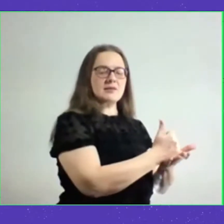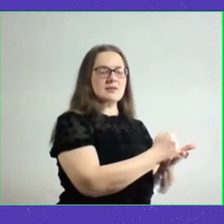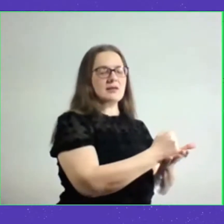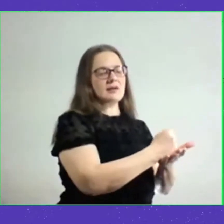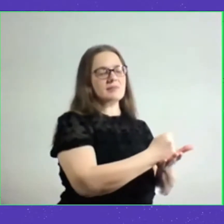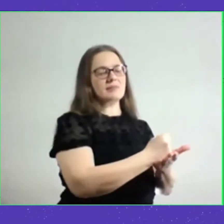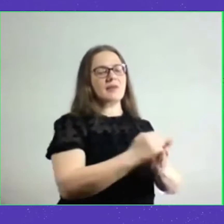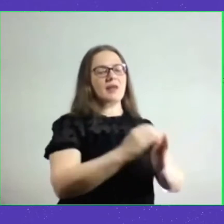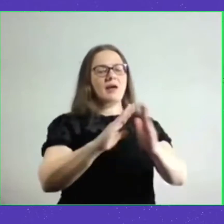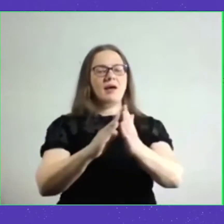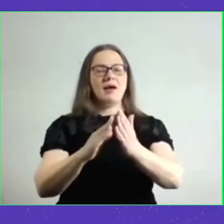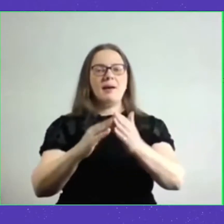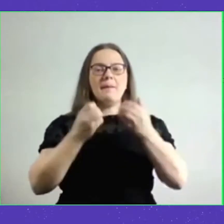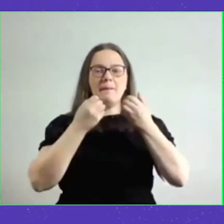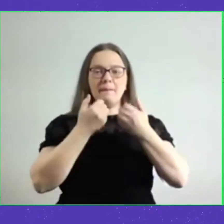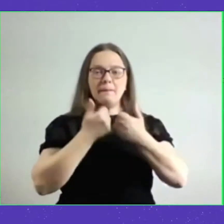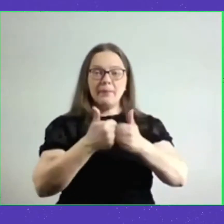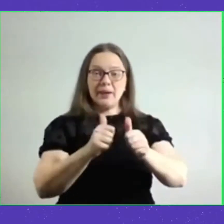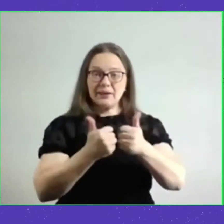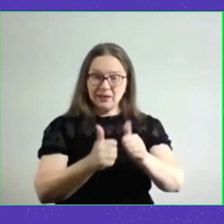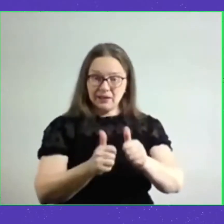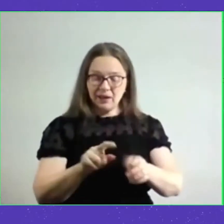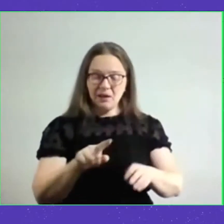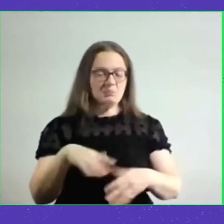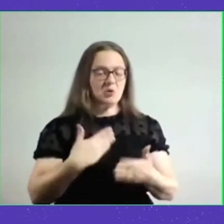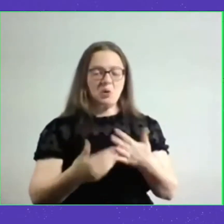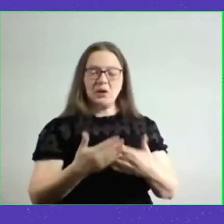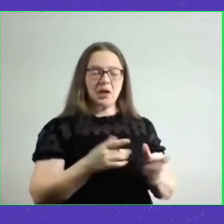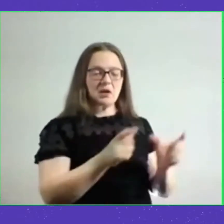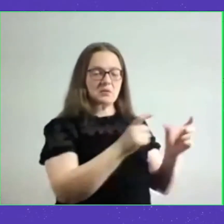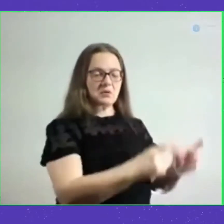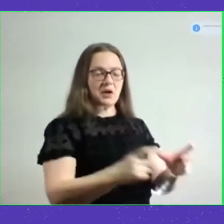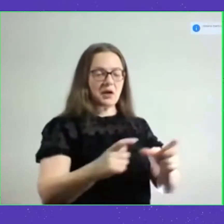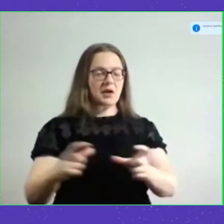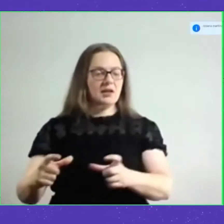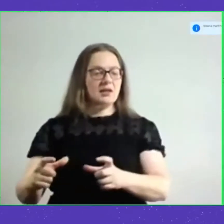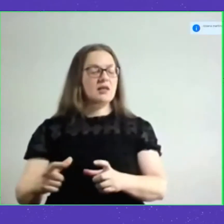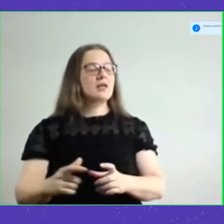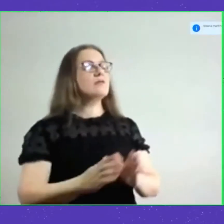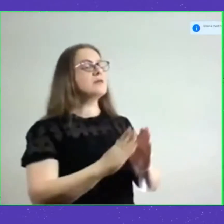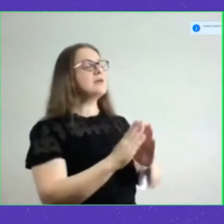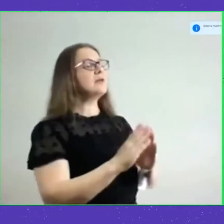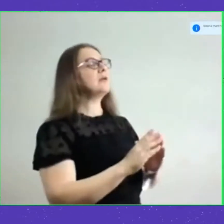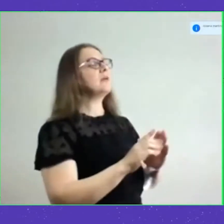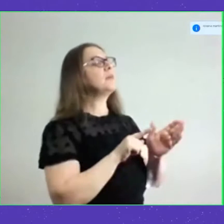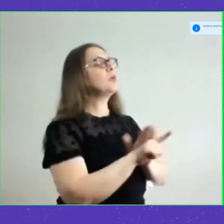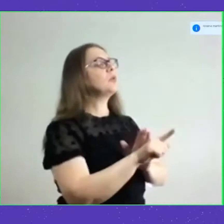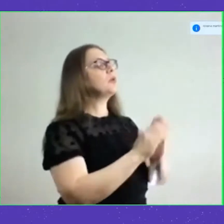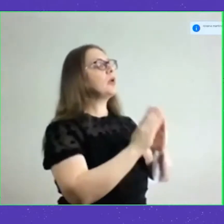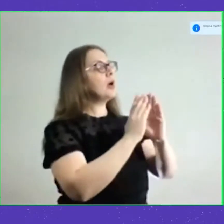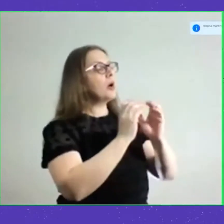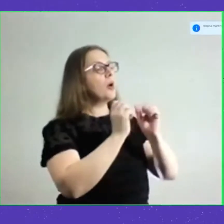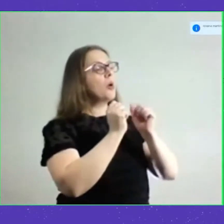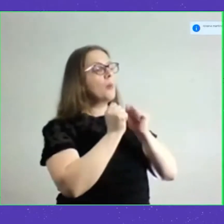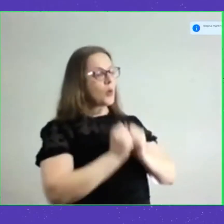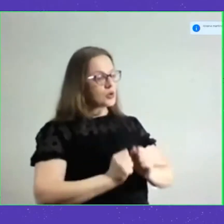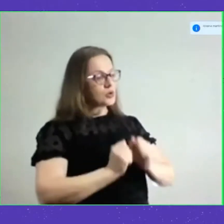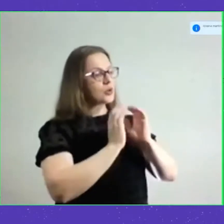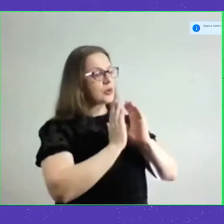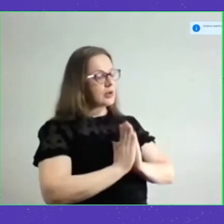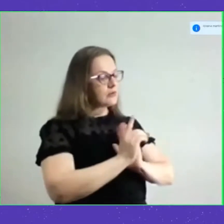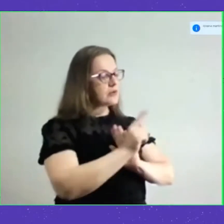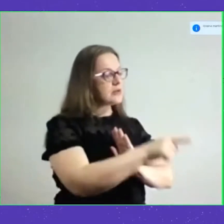Geralmente algumas pessoas pedem para orarmos por ela. Você é pastor? Você é